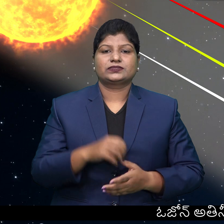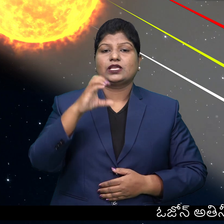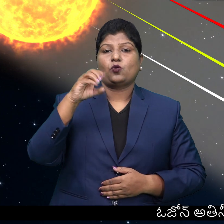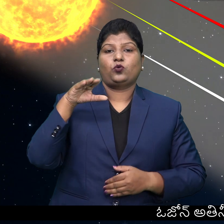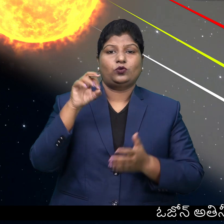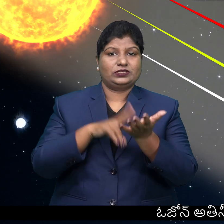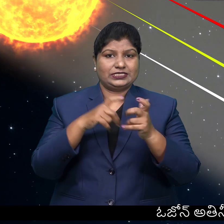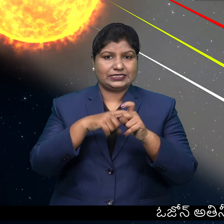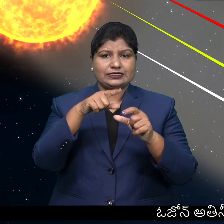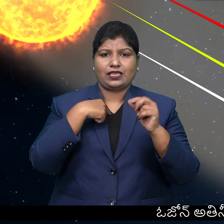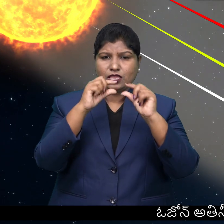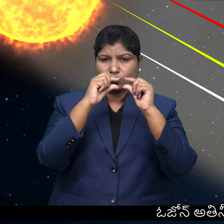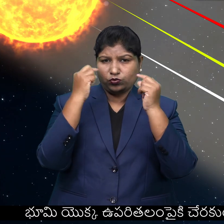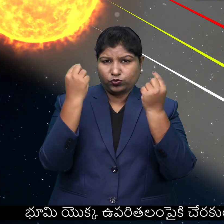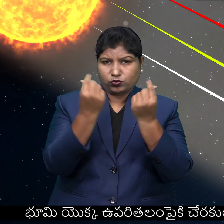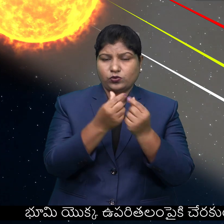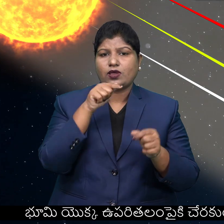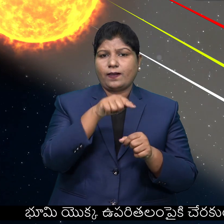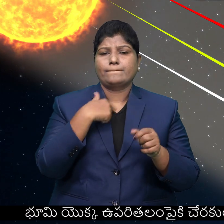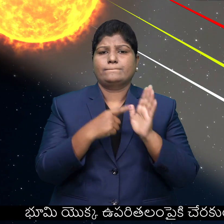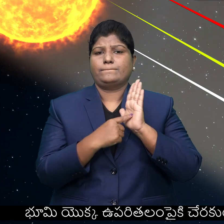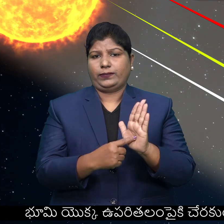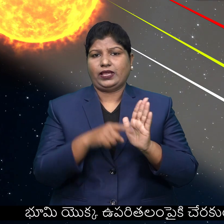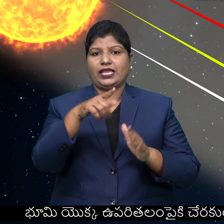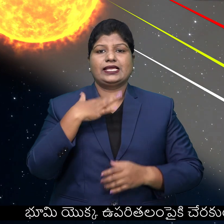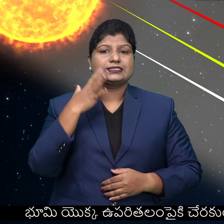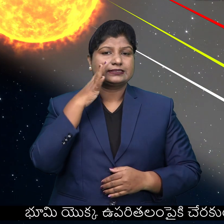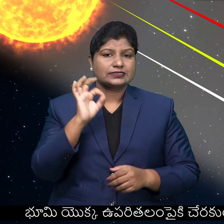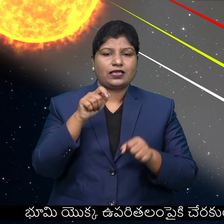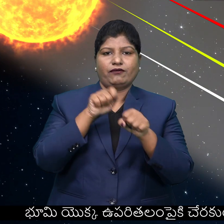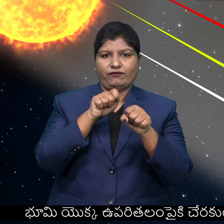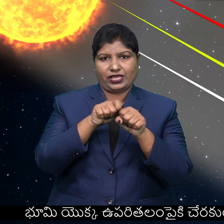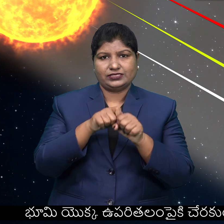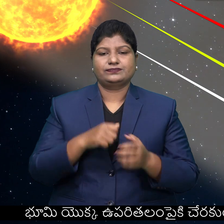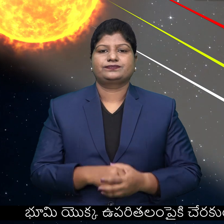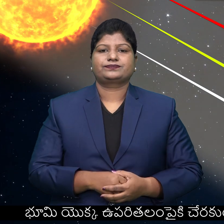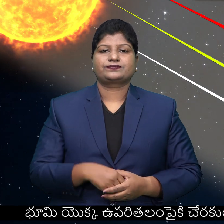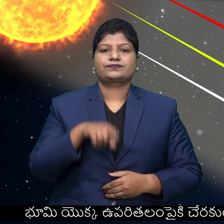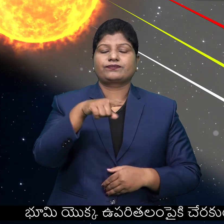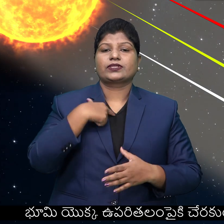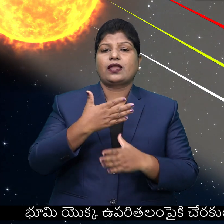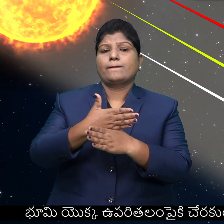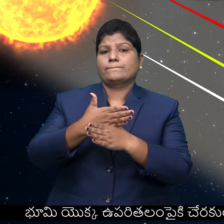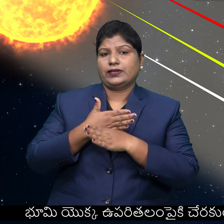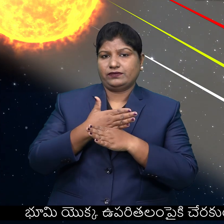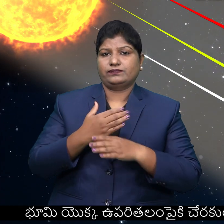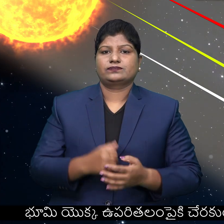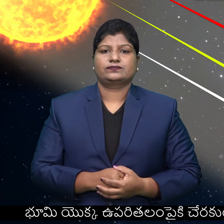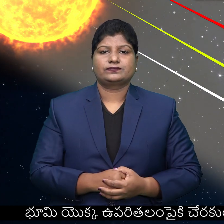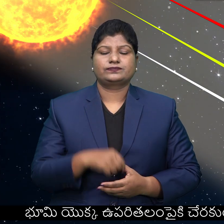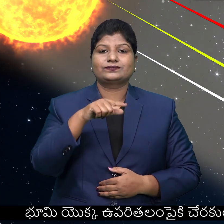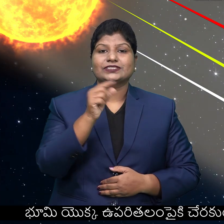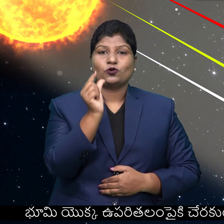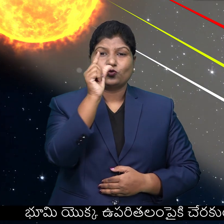ఓజోన్ అతినీలలోహిత వికిరణాన్ని భూమి యొక్క ఉపరితలంపైకి చేరకుండా నిరోధించే ముఖ్యమైన విధిని